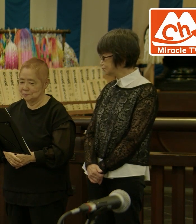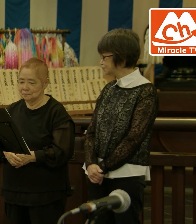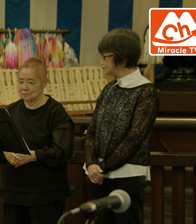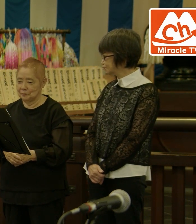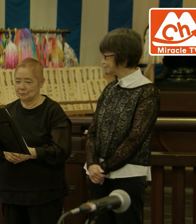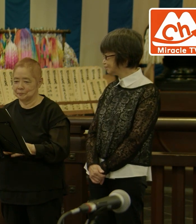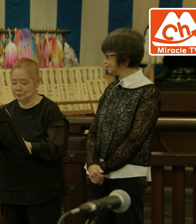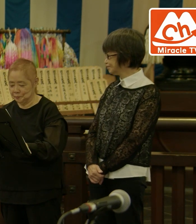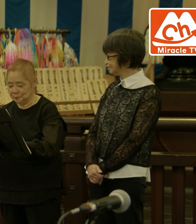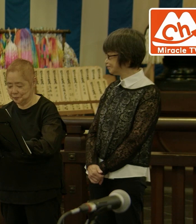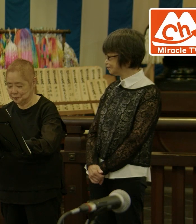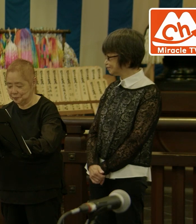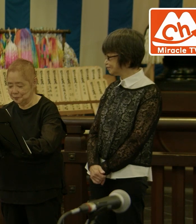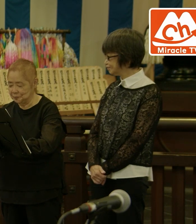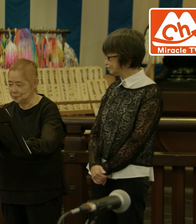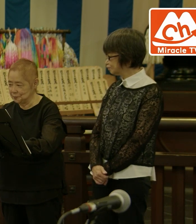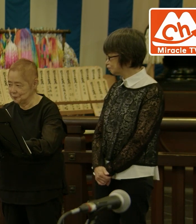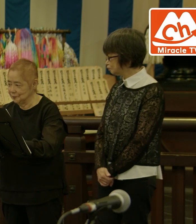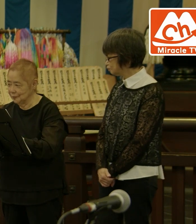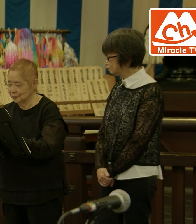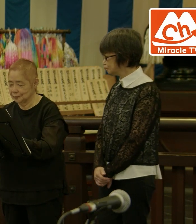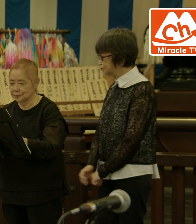ください。